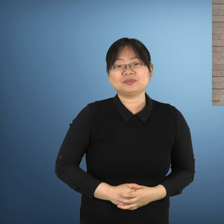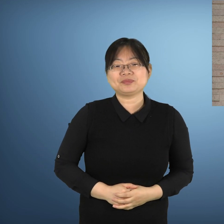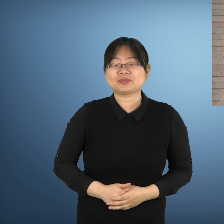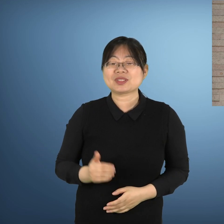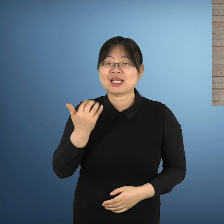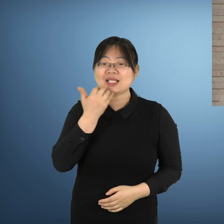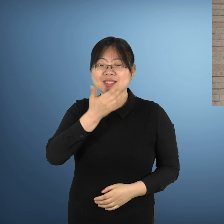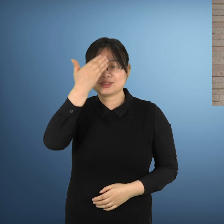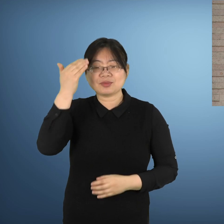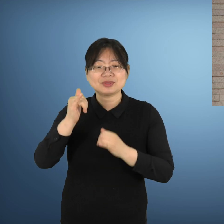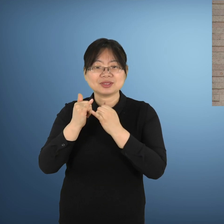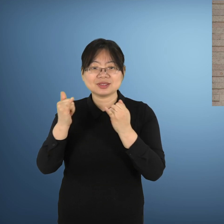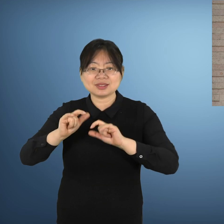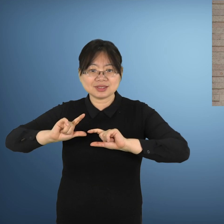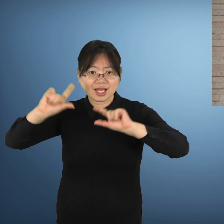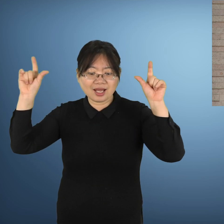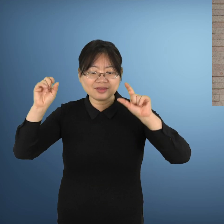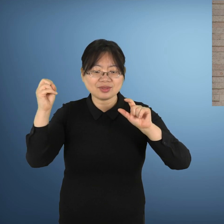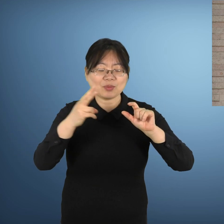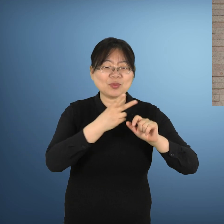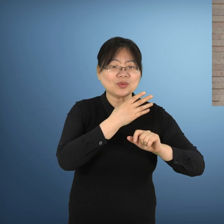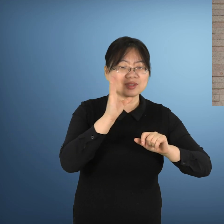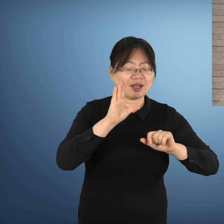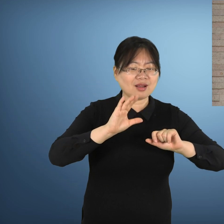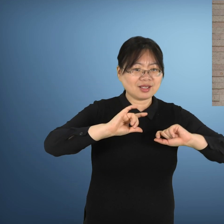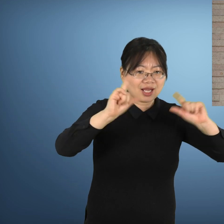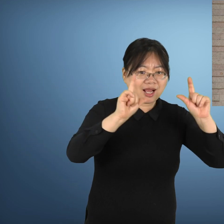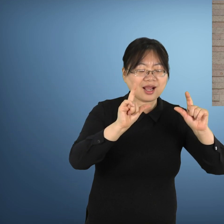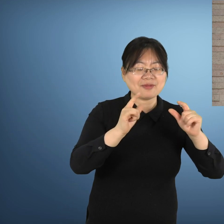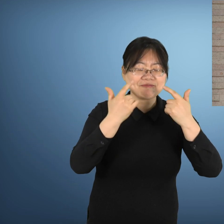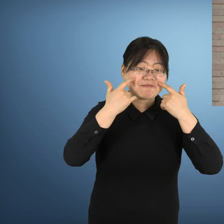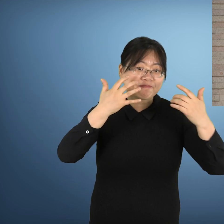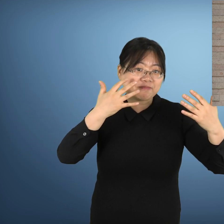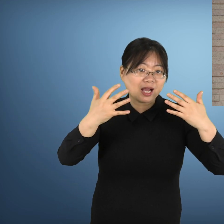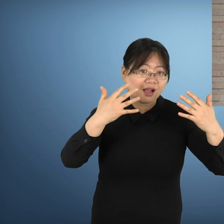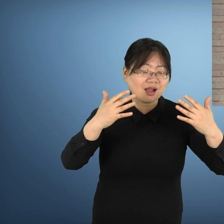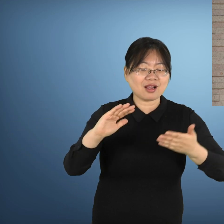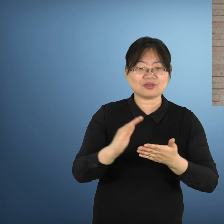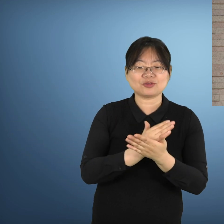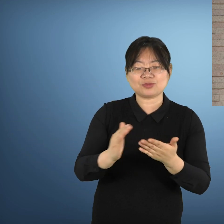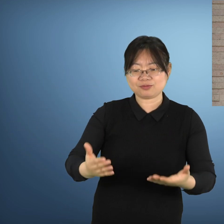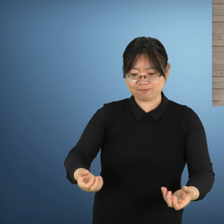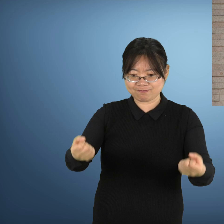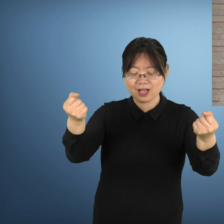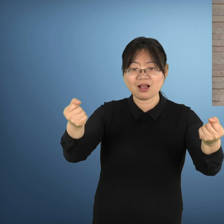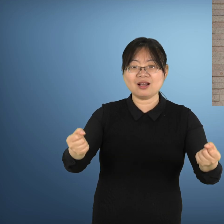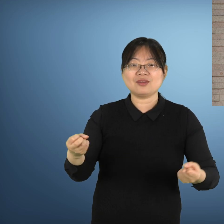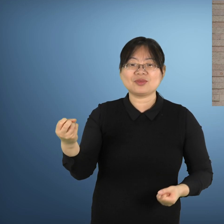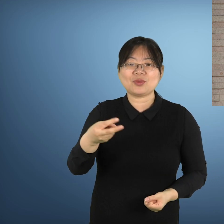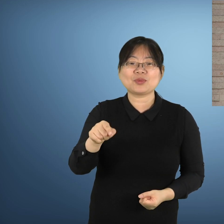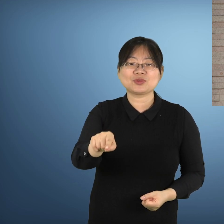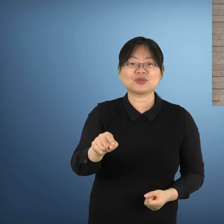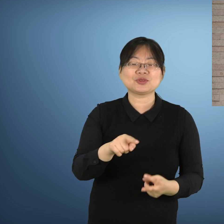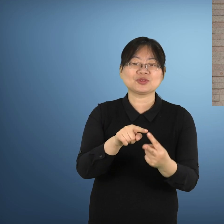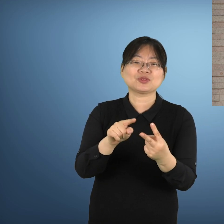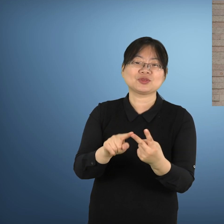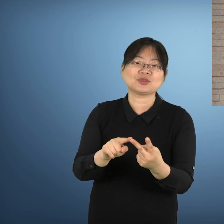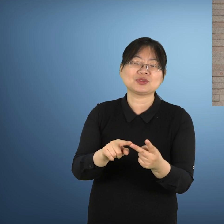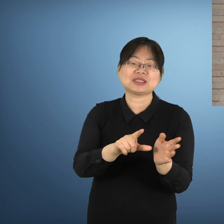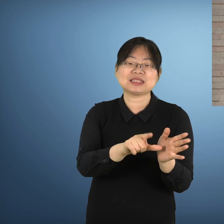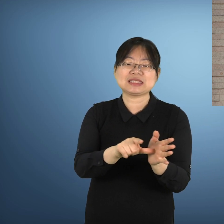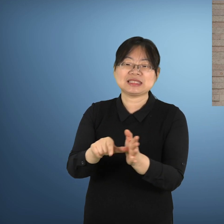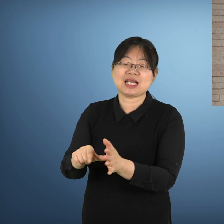베드로의 젊은 날과 늙어서 펼쳐질 날들을 정확히 구분했어요. 그리고 그 두